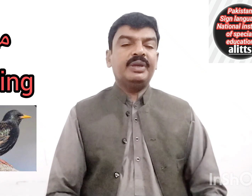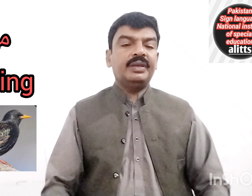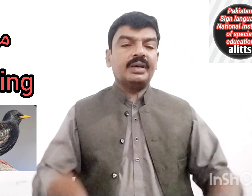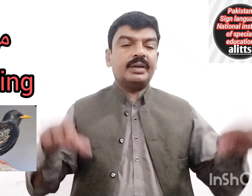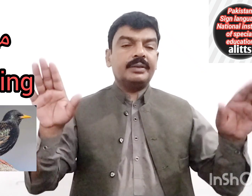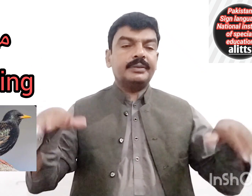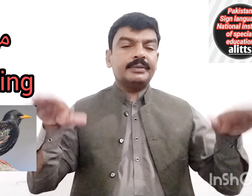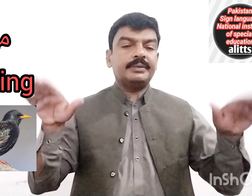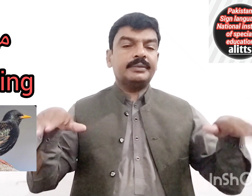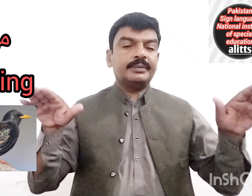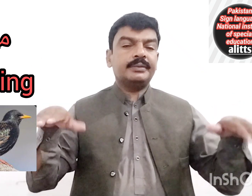मीना,